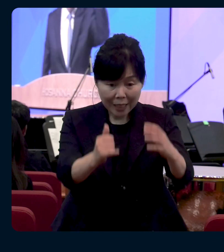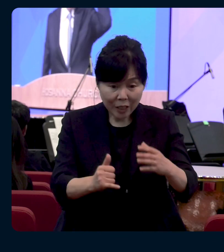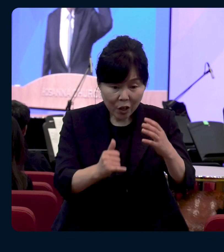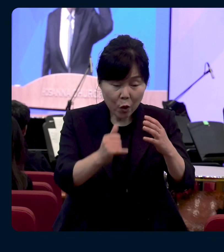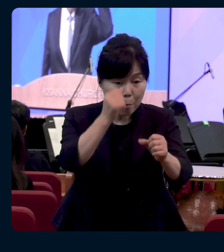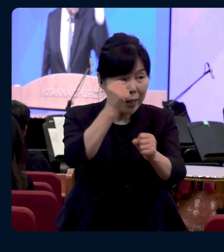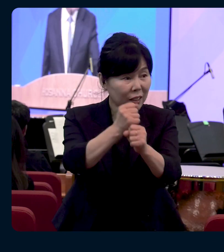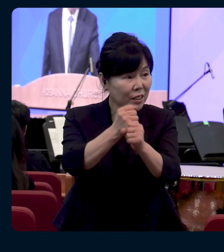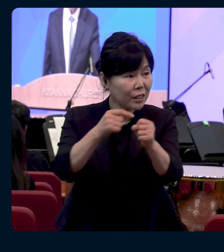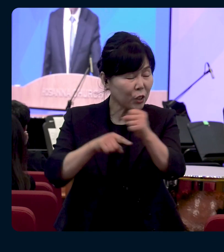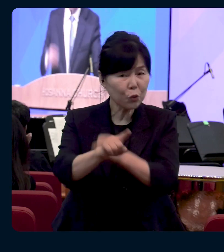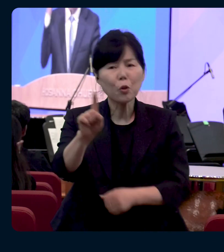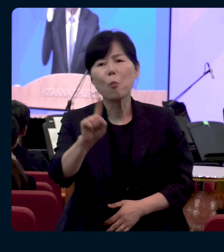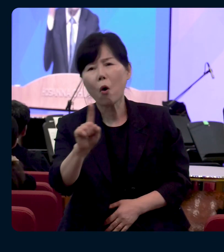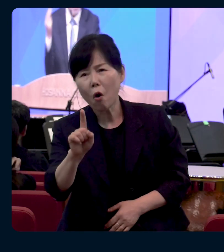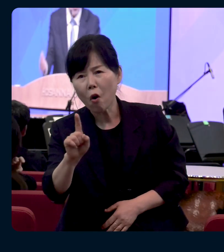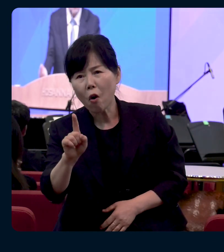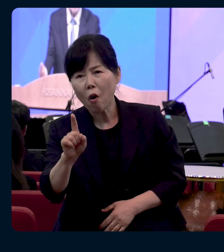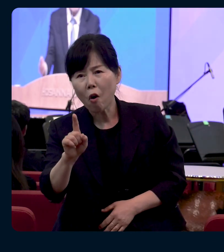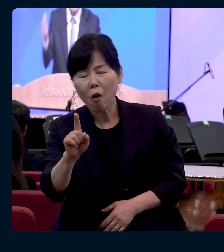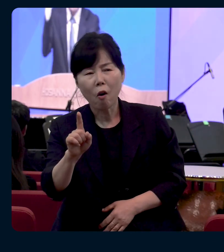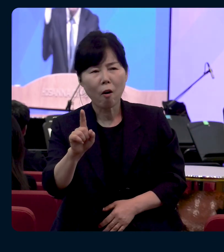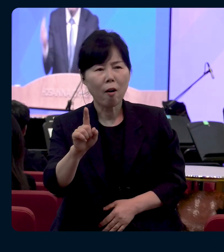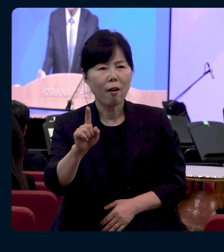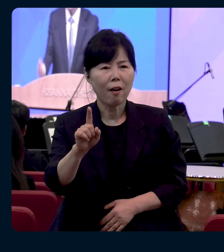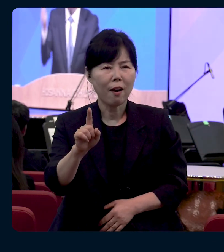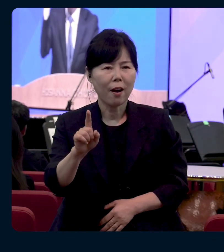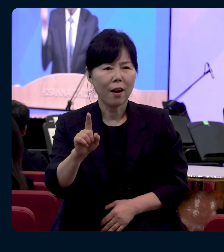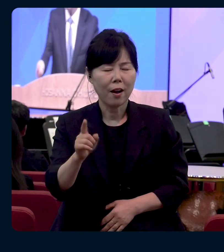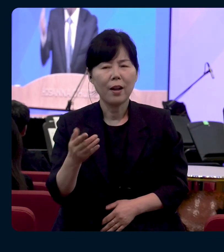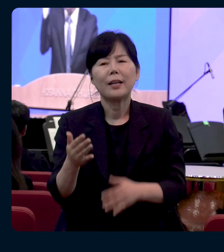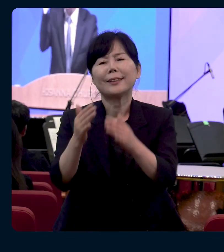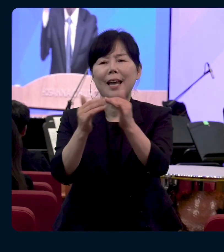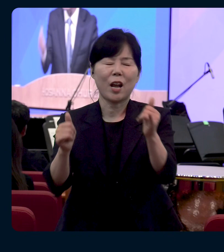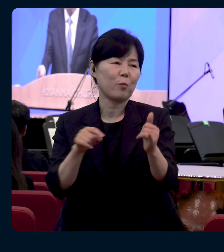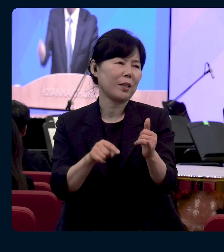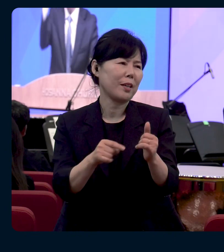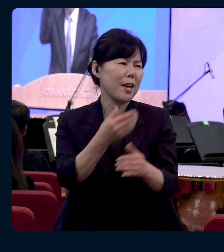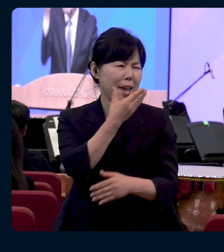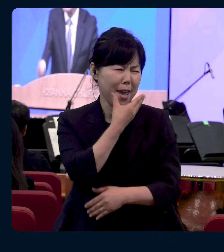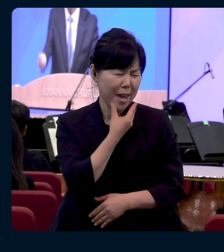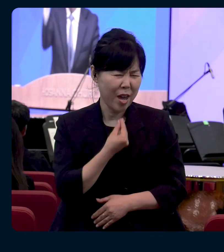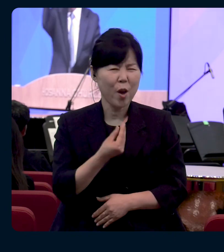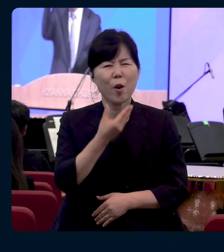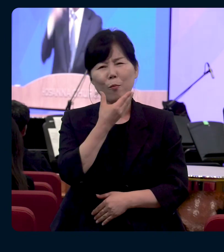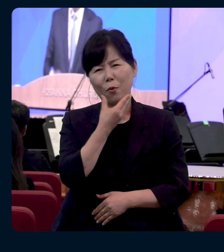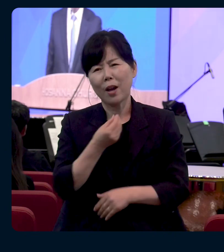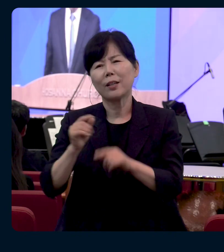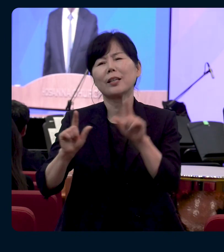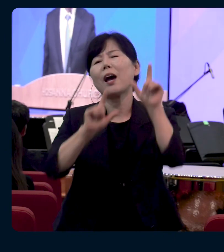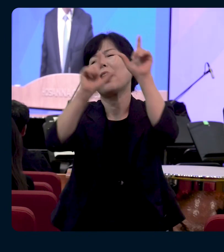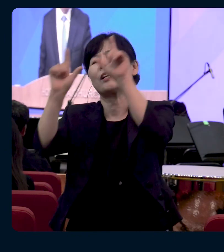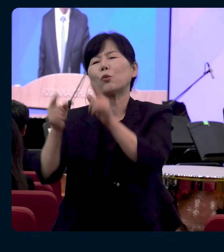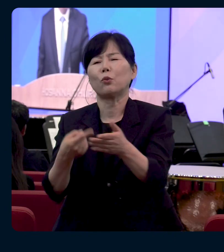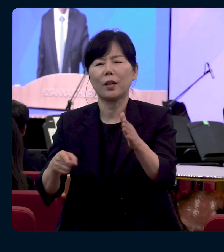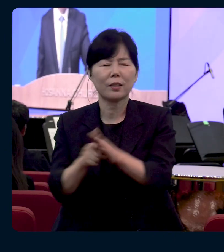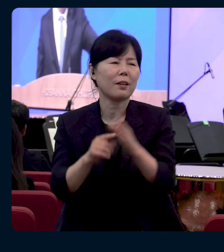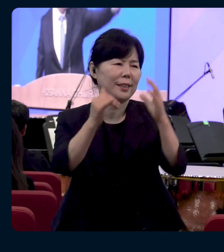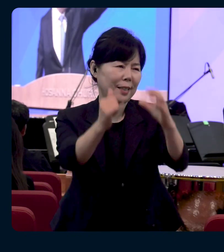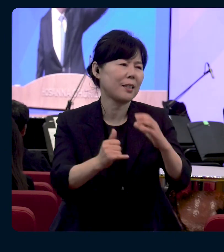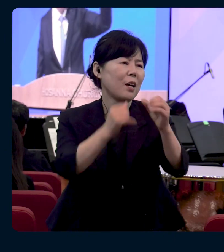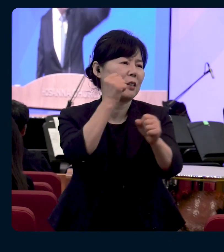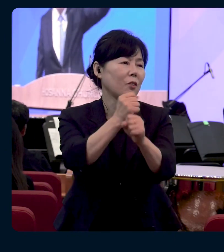만드신 것은 다 뭐예요? 그 가운데서 우리가 행복하게 살도록 만드셨다, 그거예요.